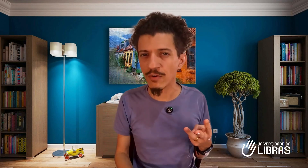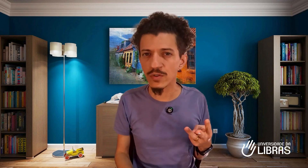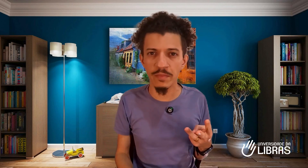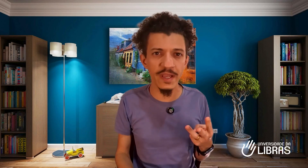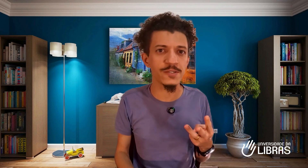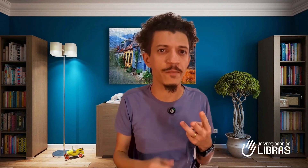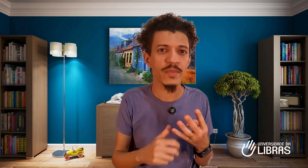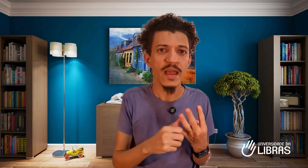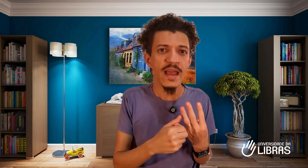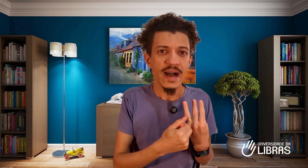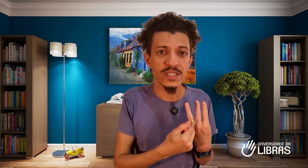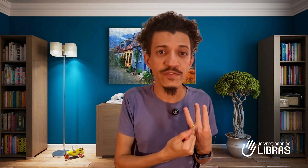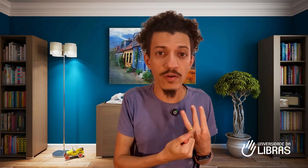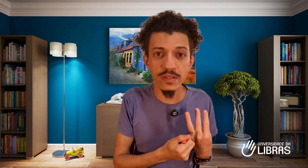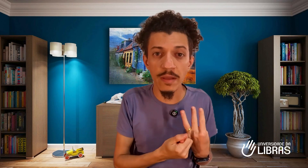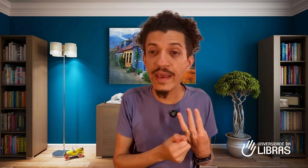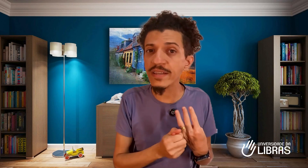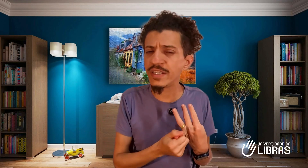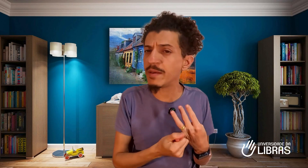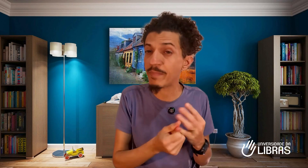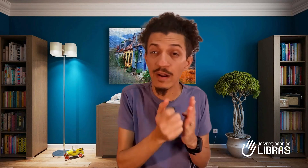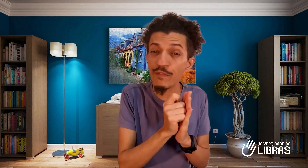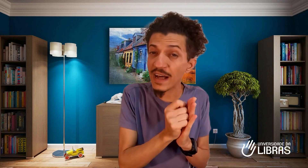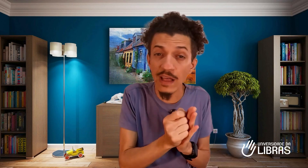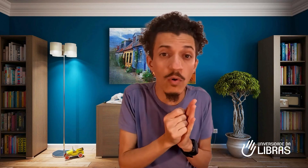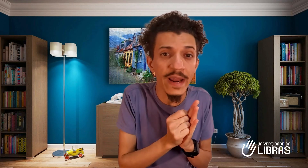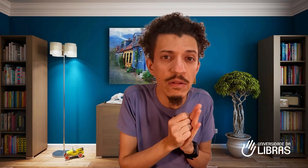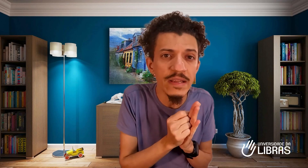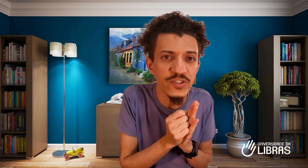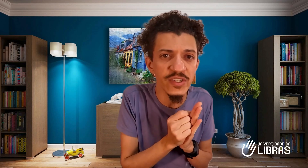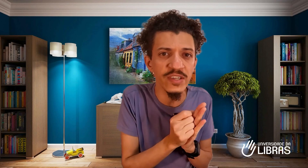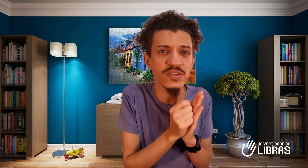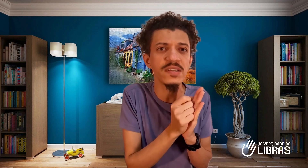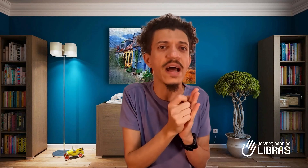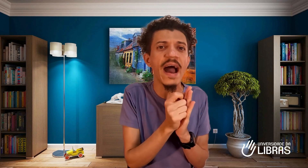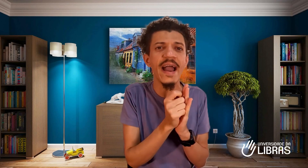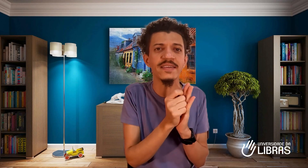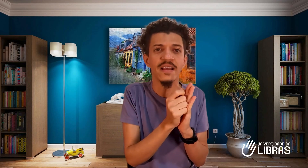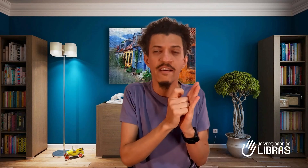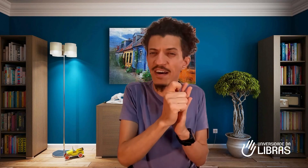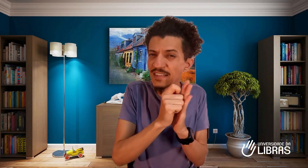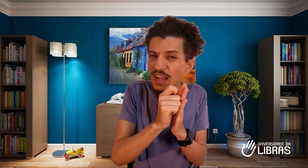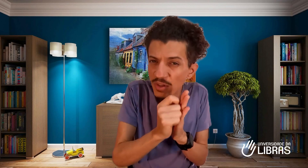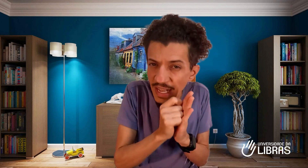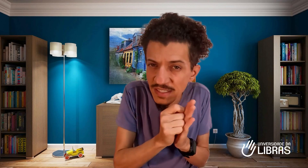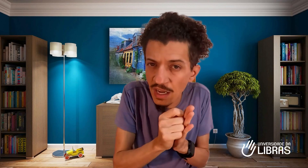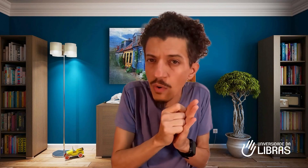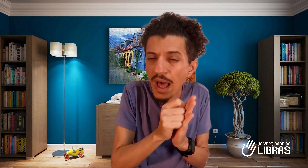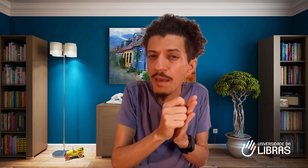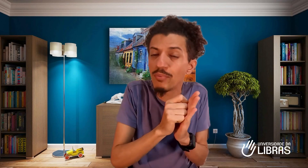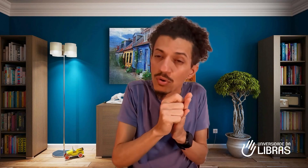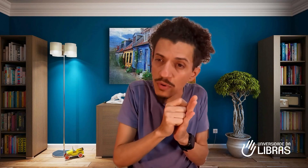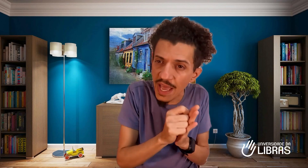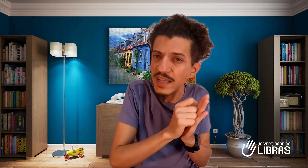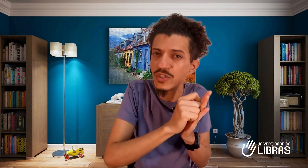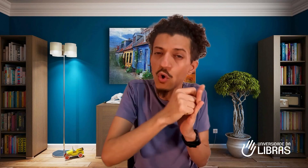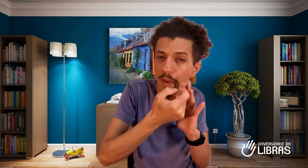sobre isso? A gente falou também que para não ficar decorando listinhas de sinais, fazendo anotação lá em português de como é que